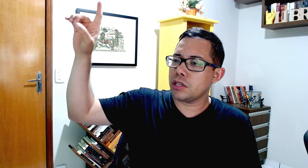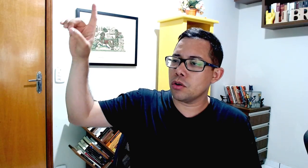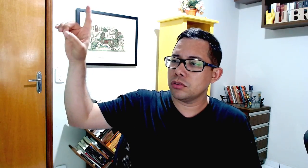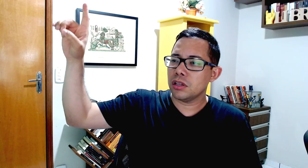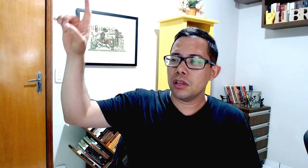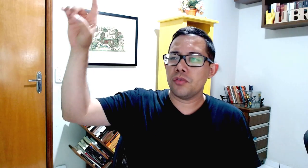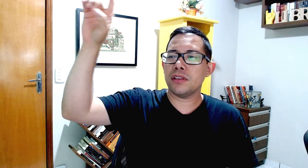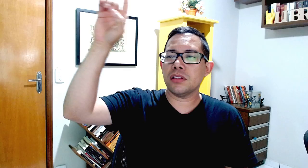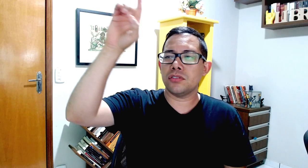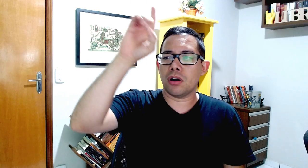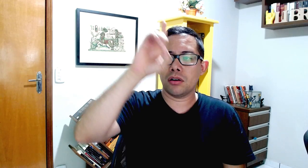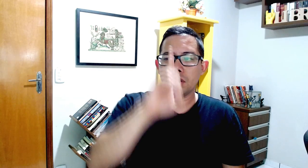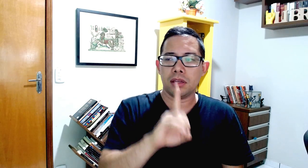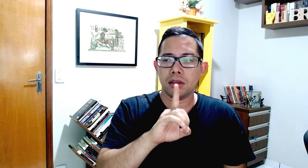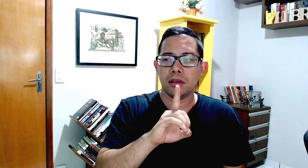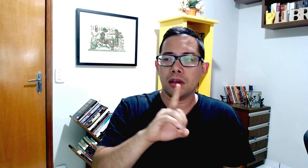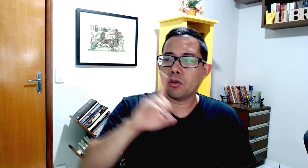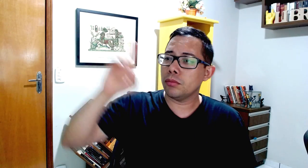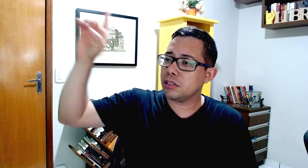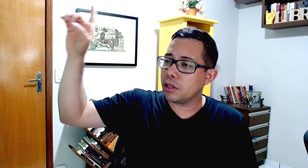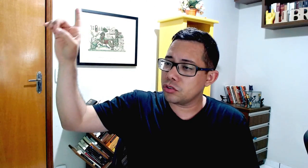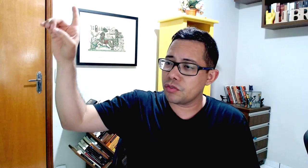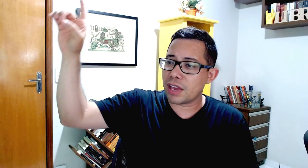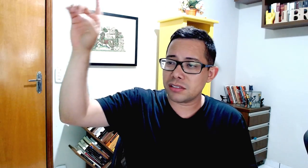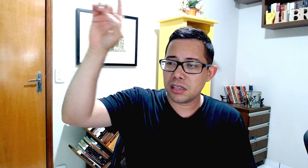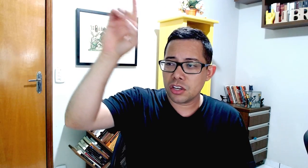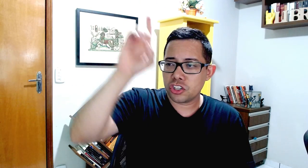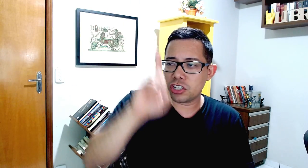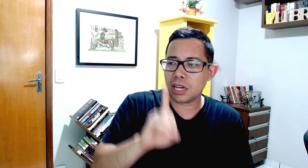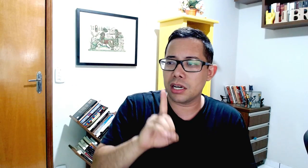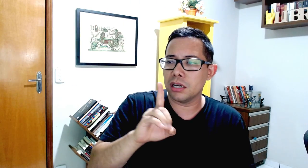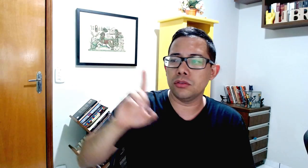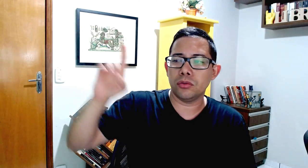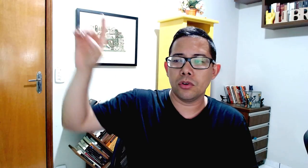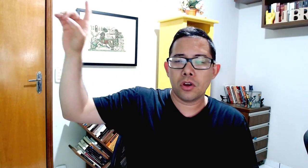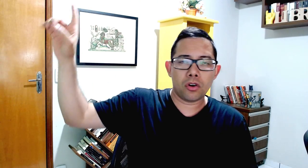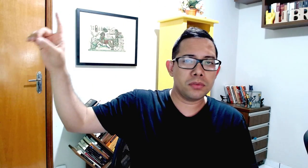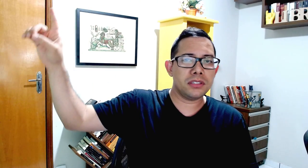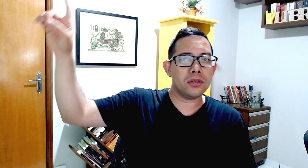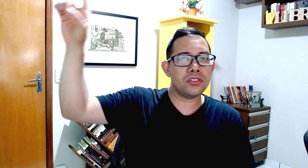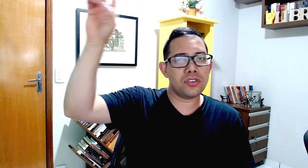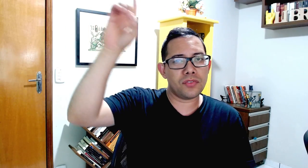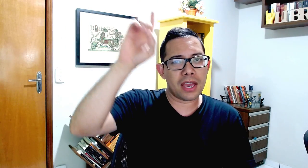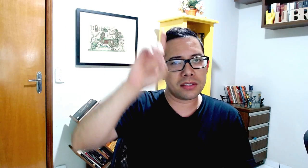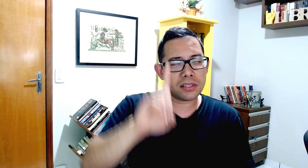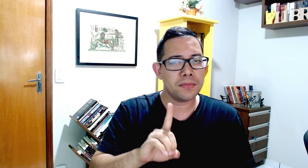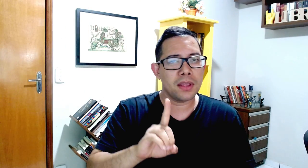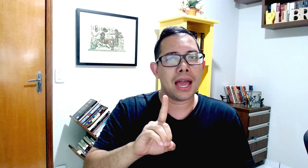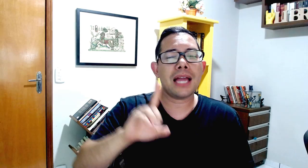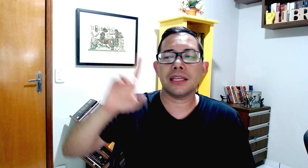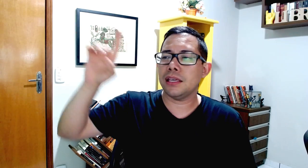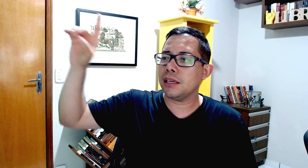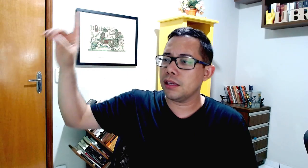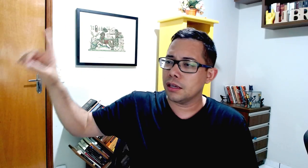sinal de Deus fez assim ó como se Deus estivesse chegando como se Deus estivesse aqui